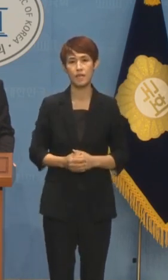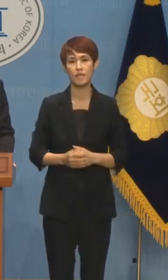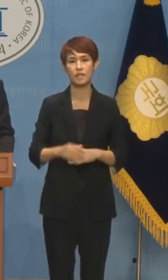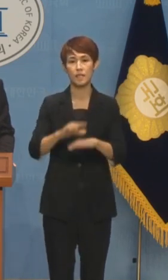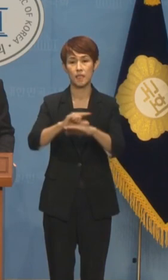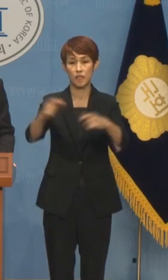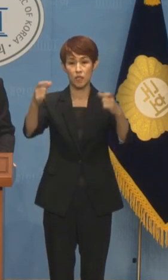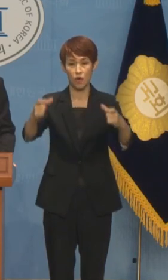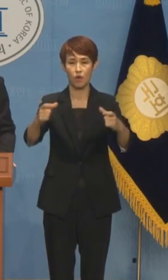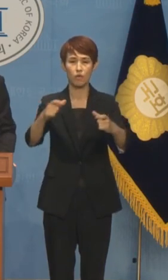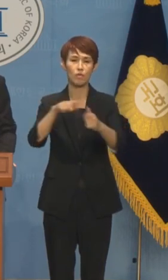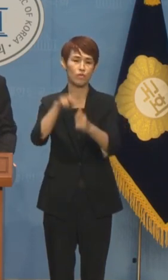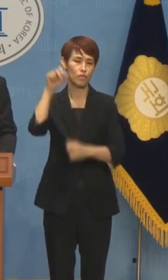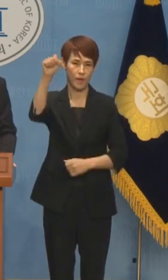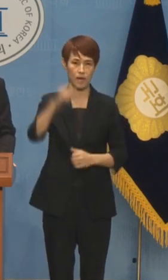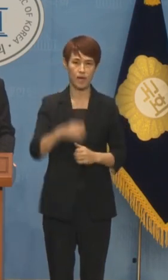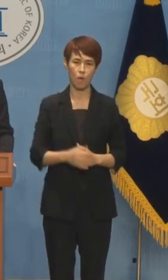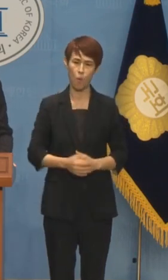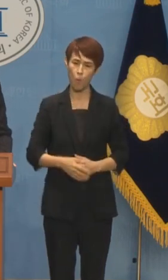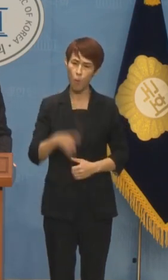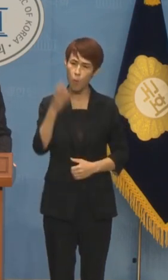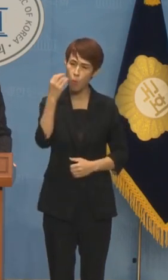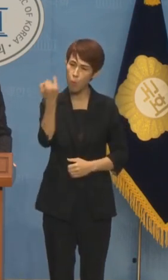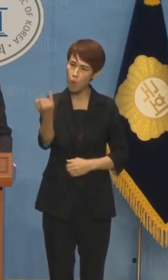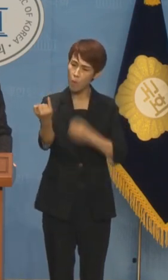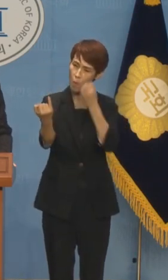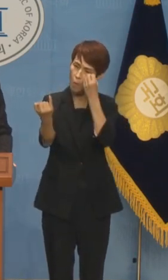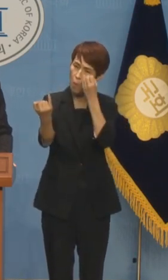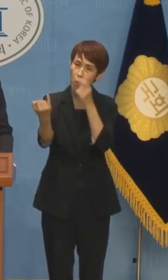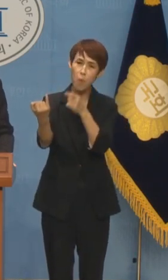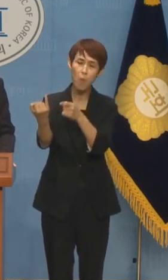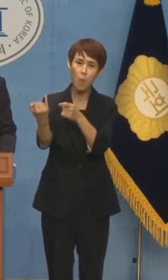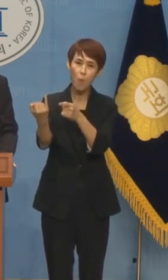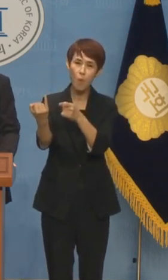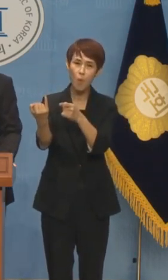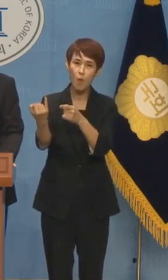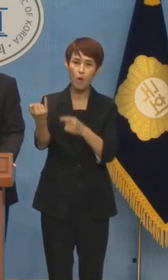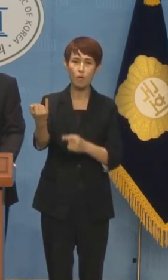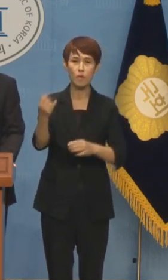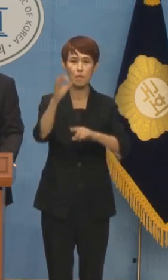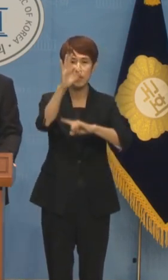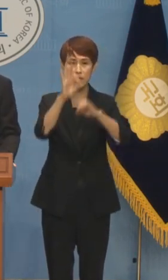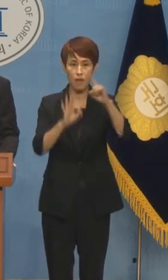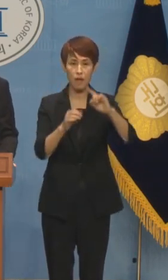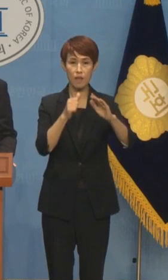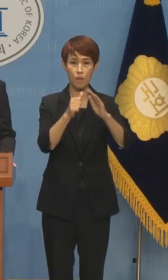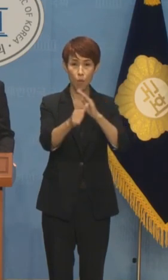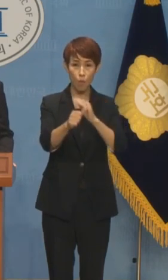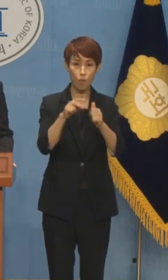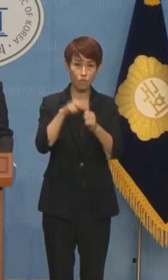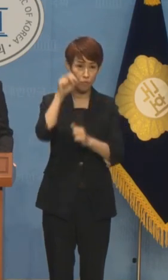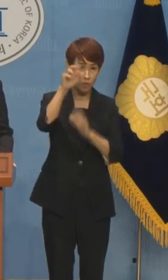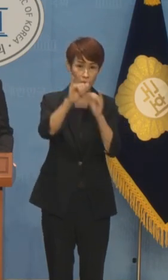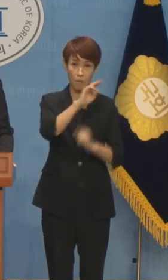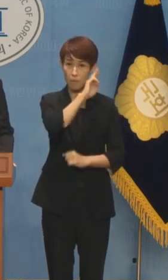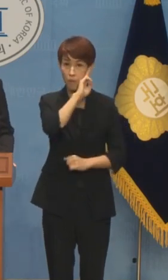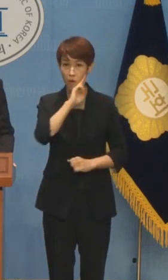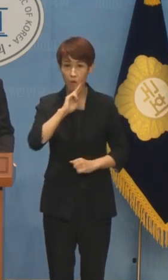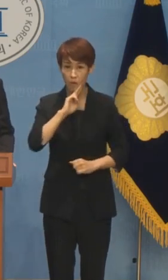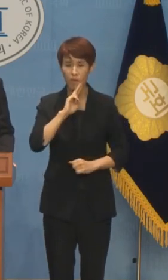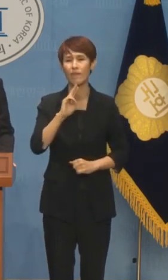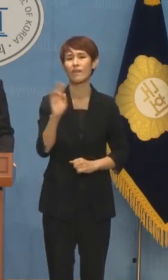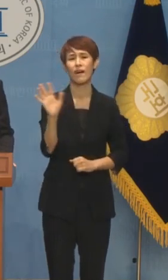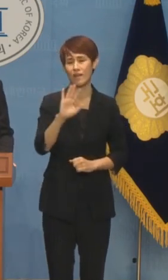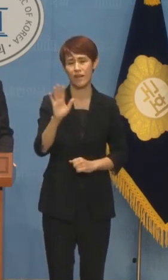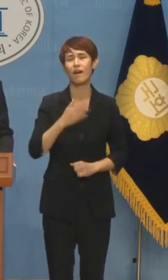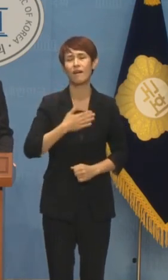출마했습니다. 저는 그게 참 신기하기까지 했습니다. 그렇다고 비례대표 후보자들은 편한 길을 택했다는 말은